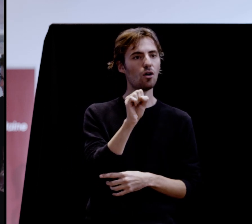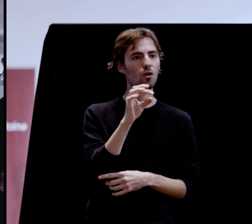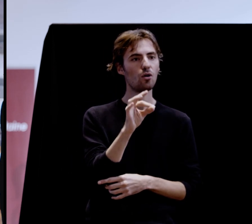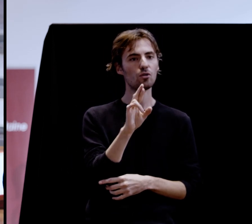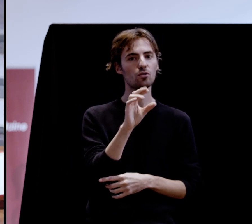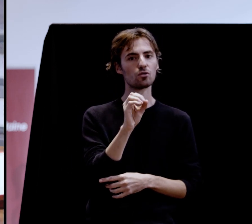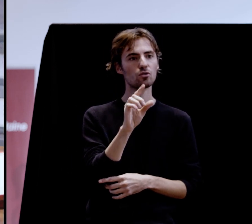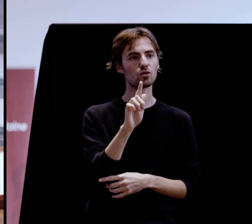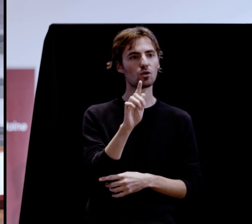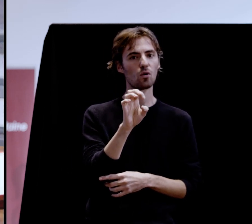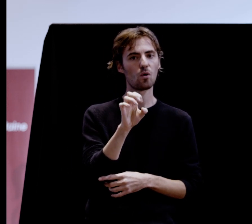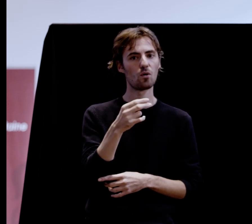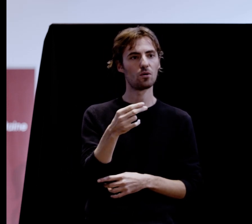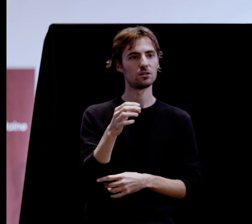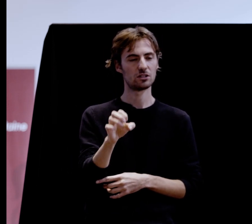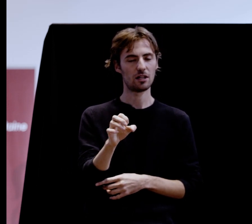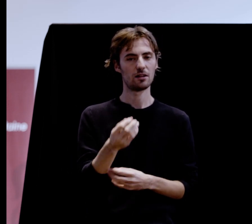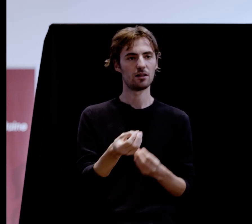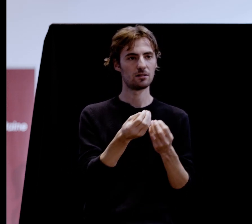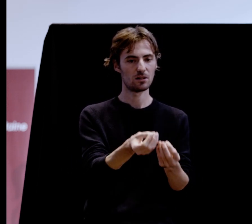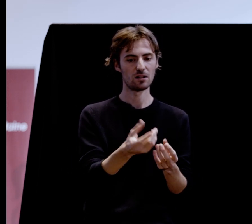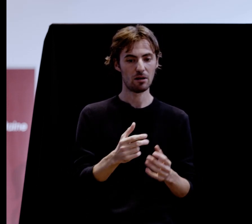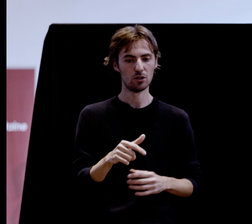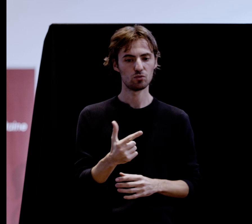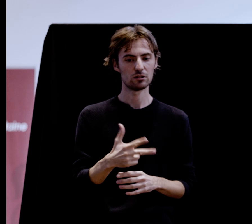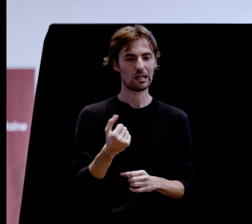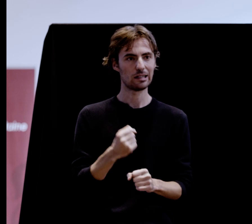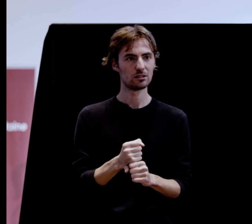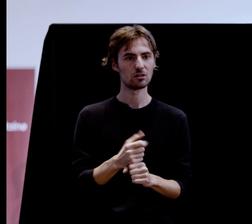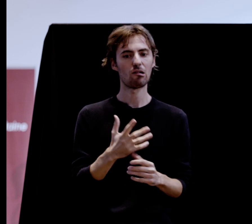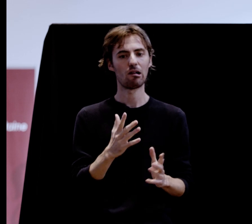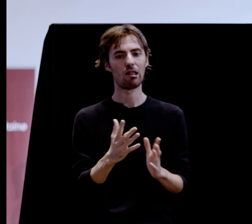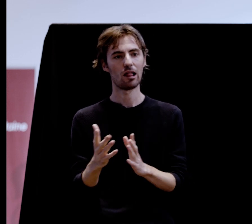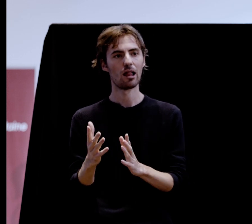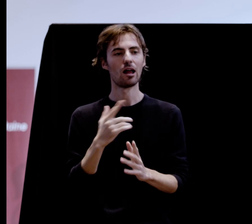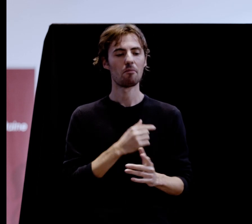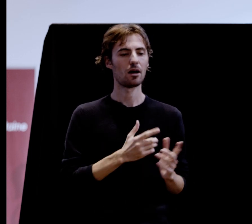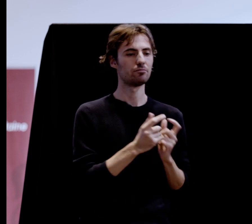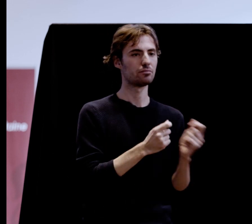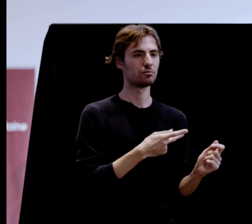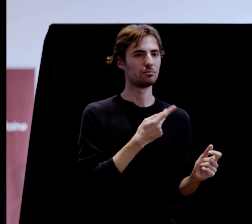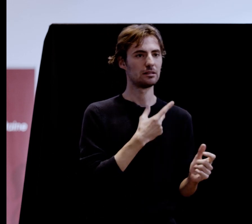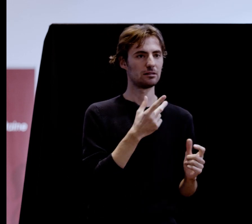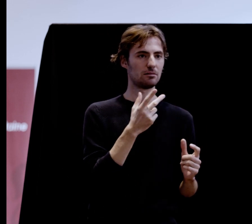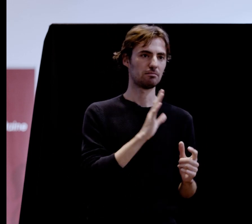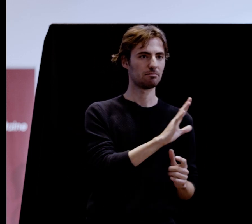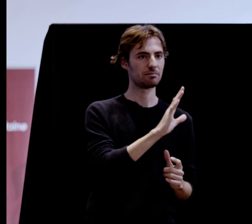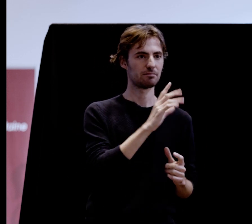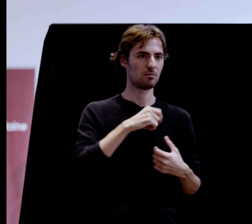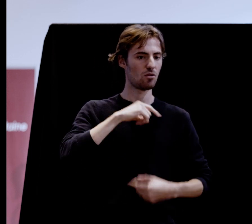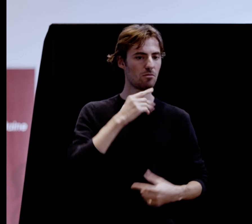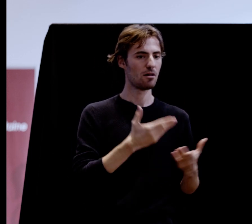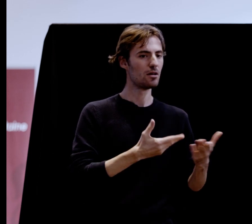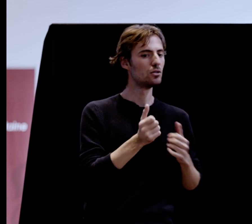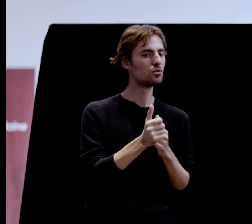L'âge de démarrage, classiquement, c'est 12-13 ans. Après cet âge de démarrage, il est discuté également avec nos collègues endocrinologues en fonction de la croissance, en